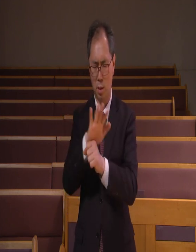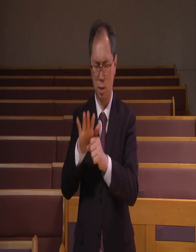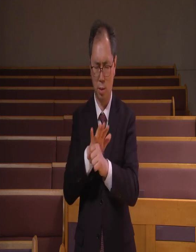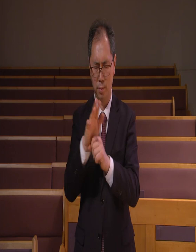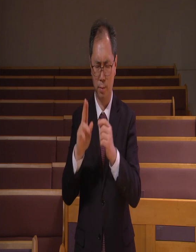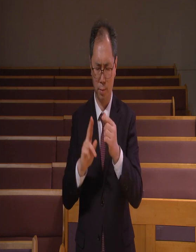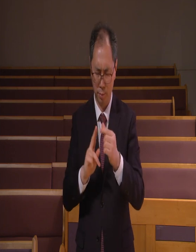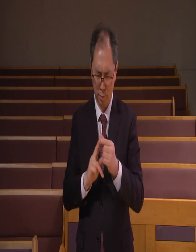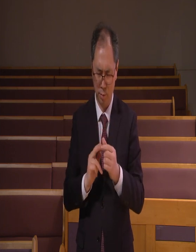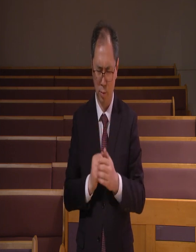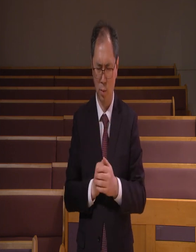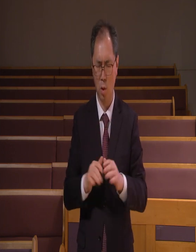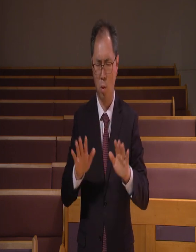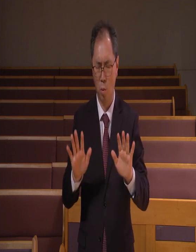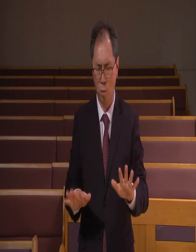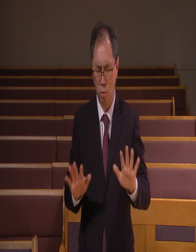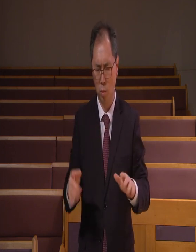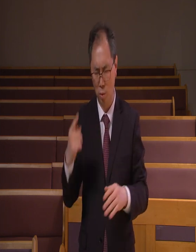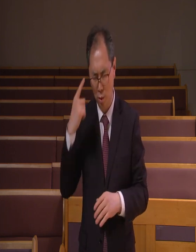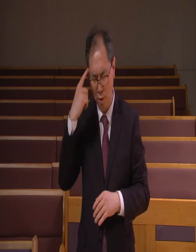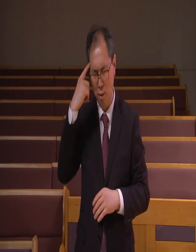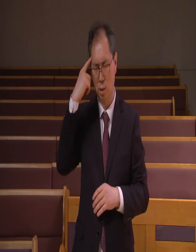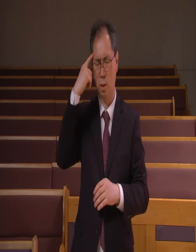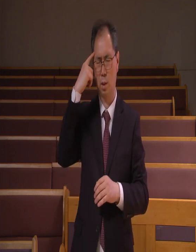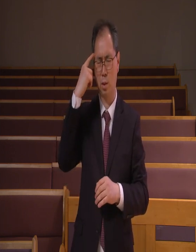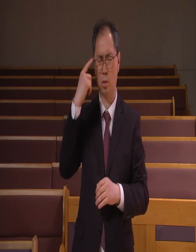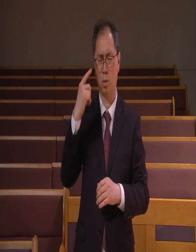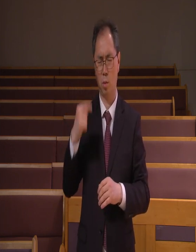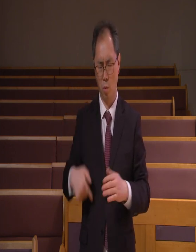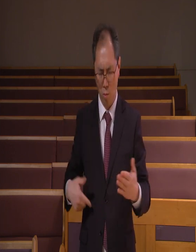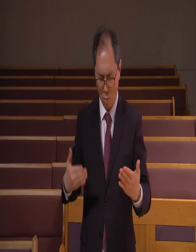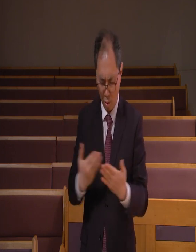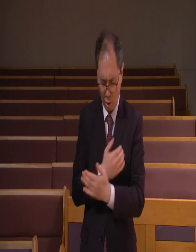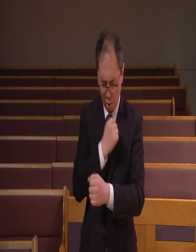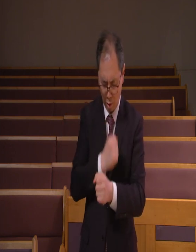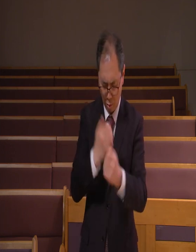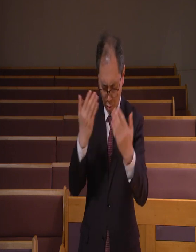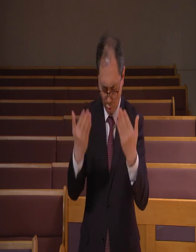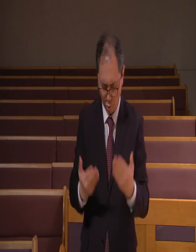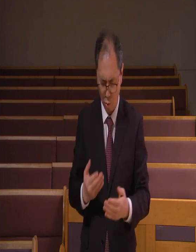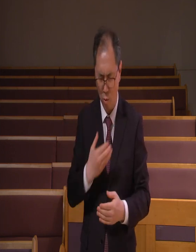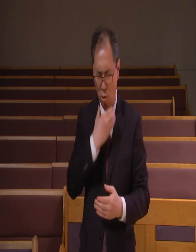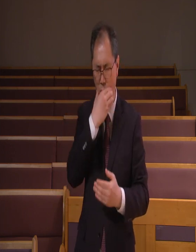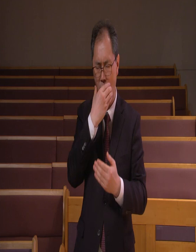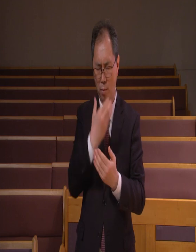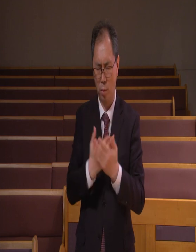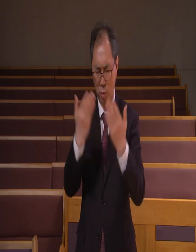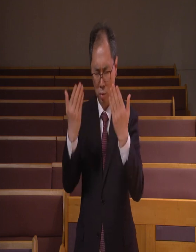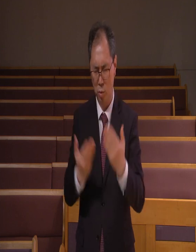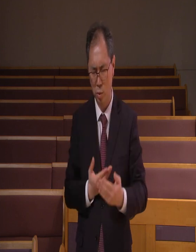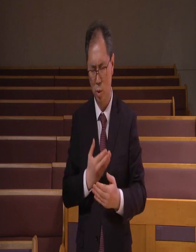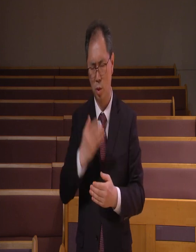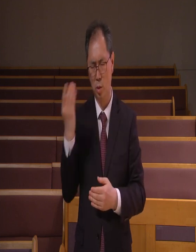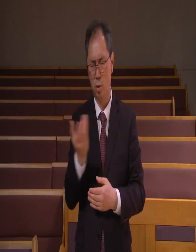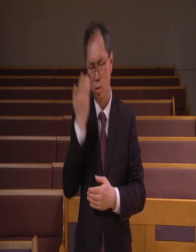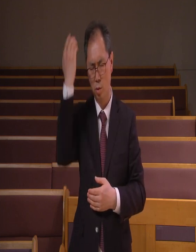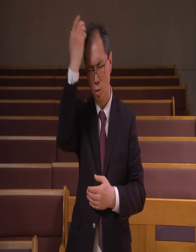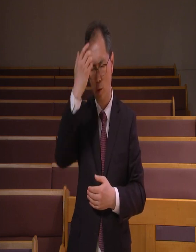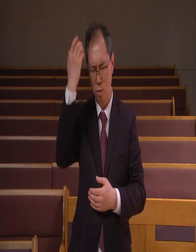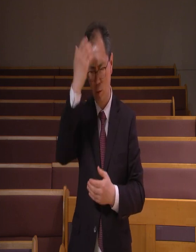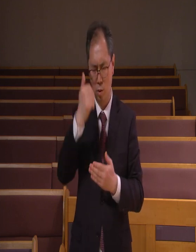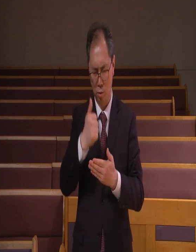만극하신 사랑하심과 오늘도 깨닫게 하시고 회개케 하시고 감동케 하시는